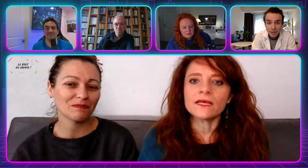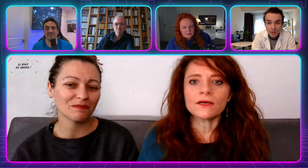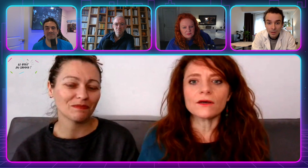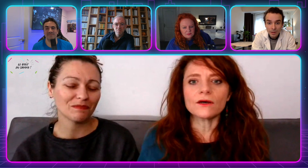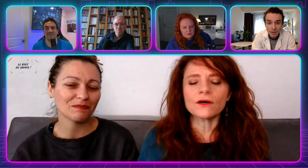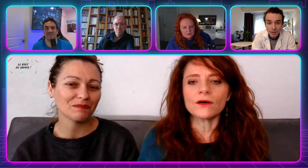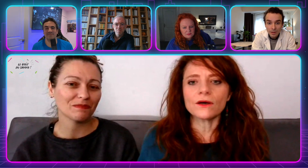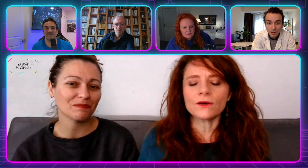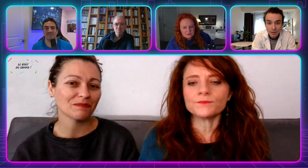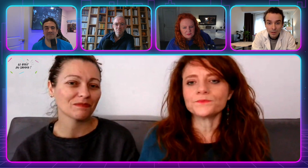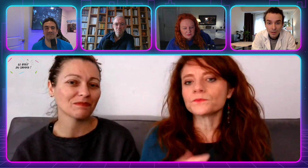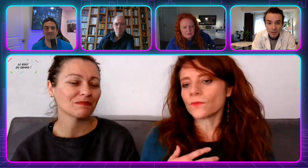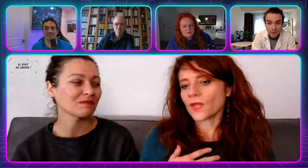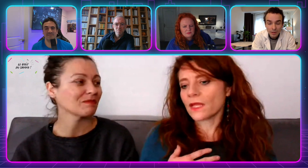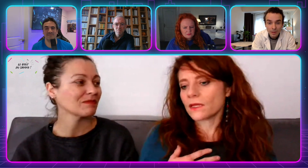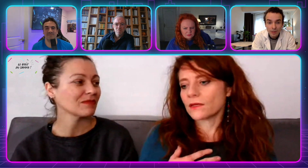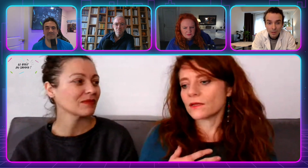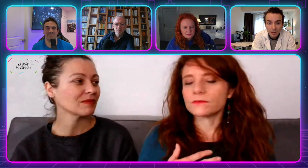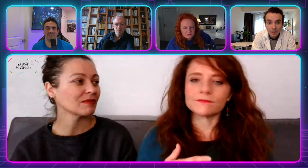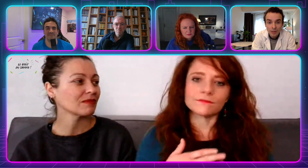disais, euh,